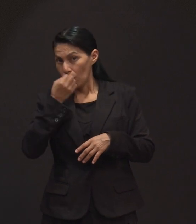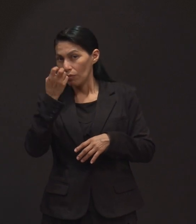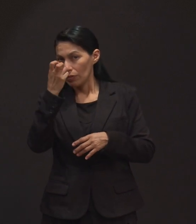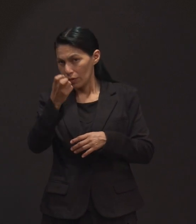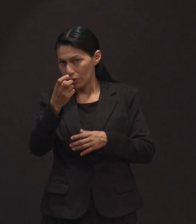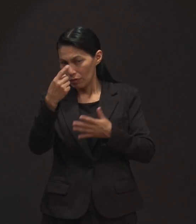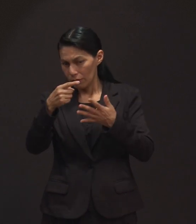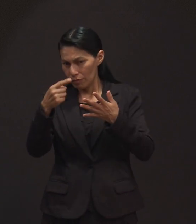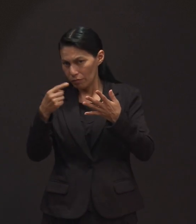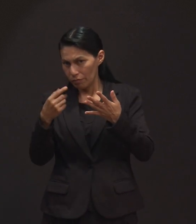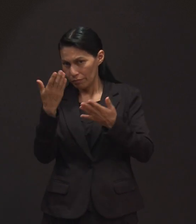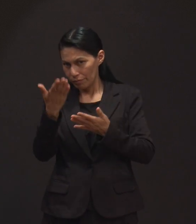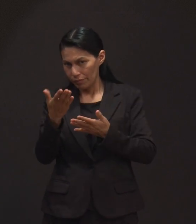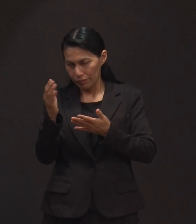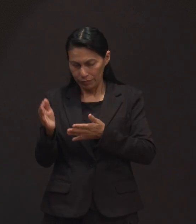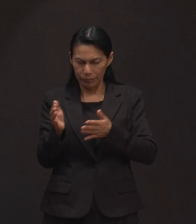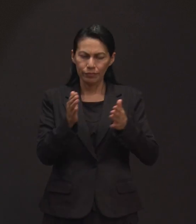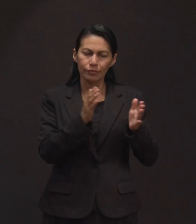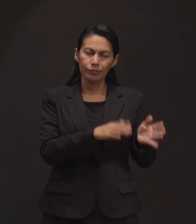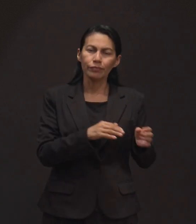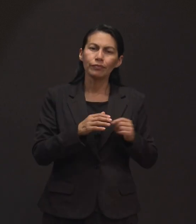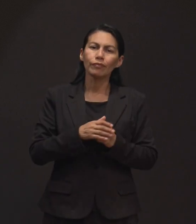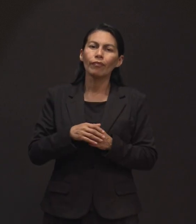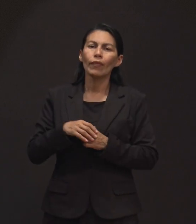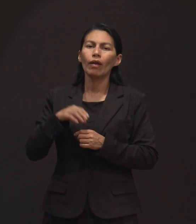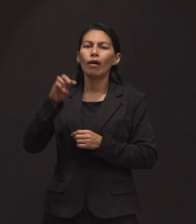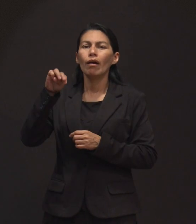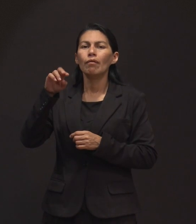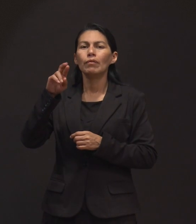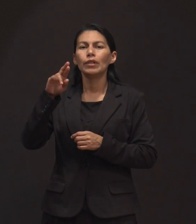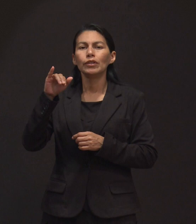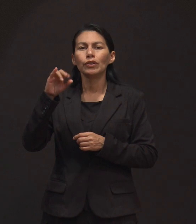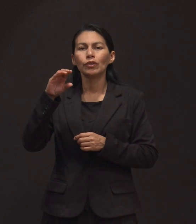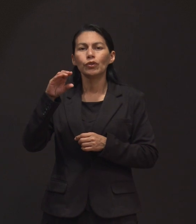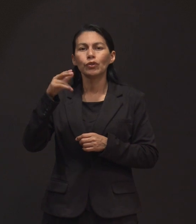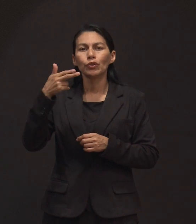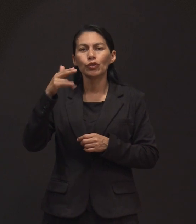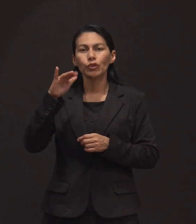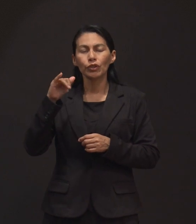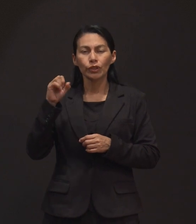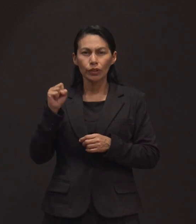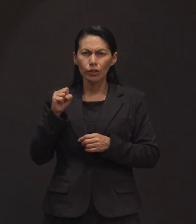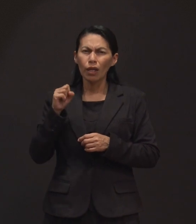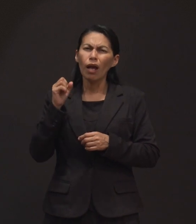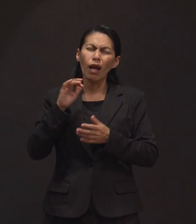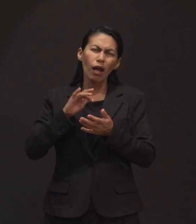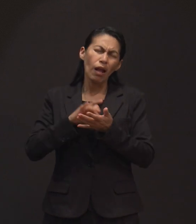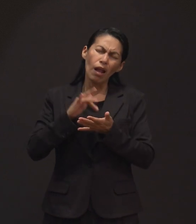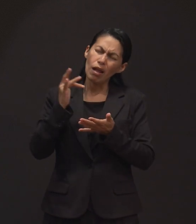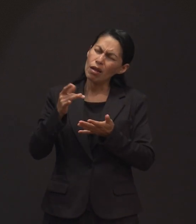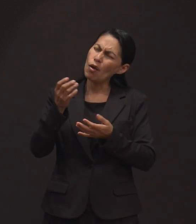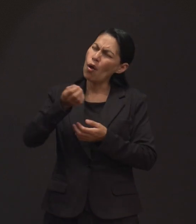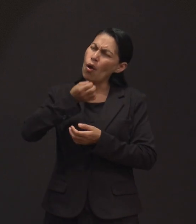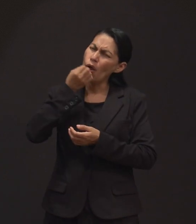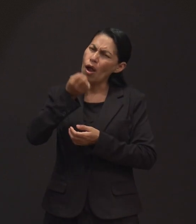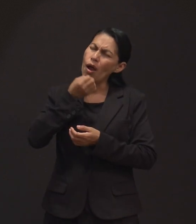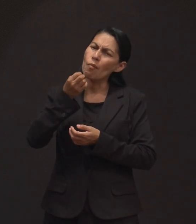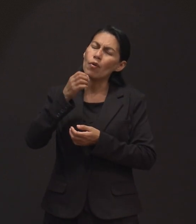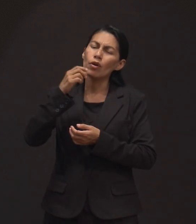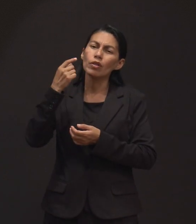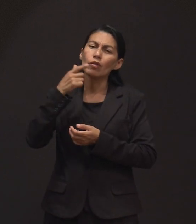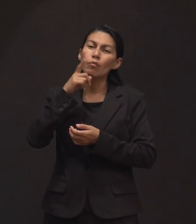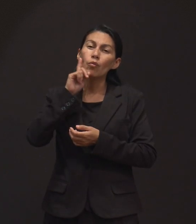Exma Mariuchis, muchas gracias por seguir orando por la recuperación de la señora Agustina. Dios